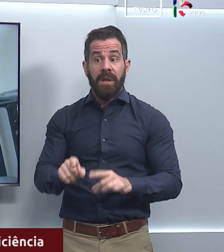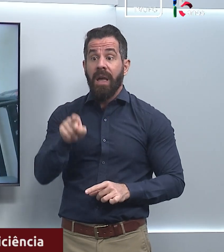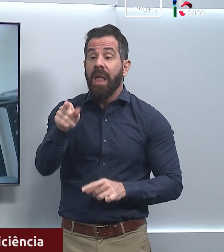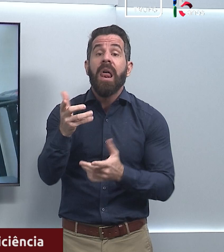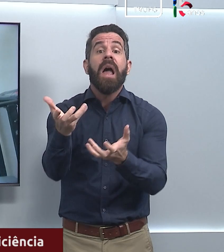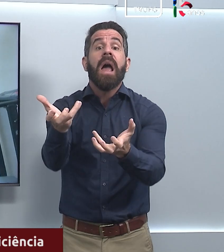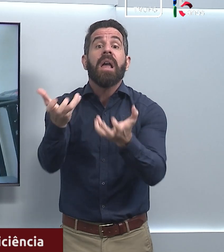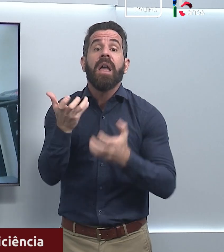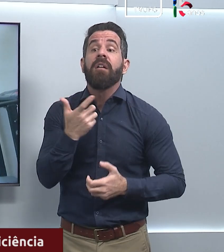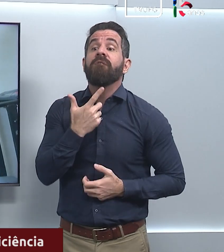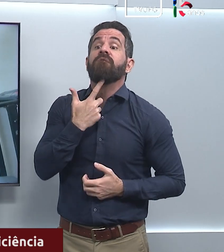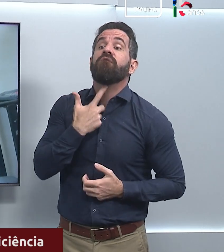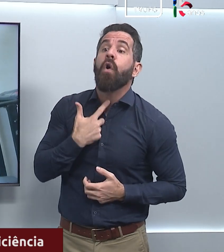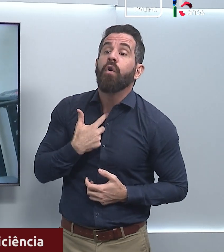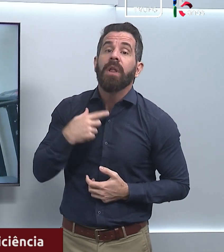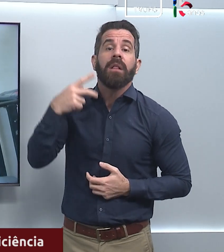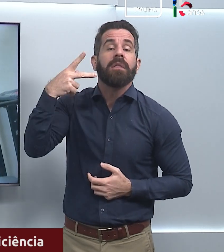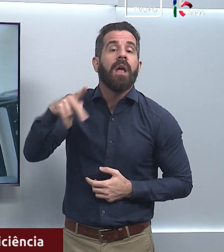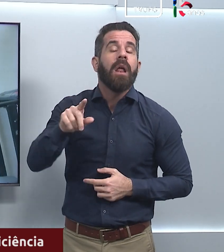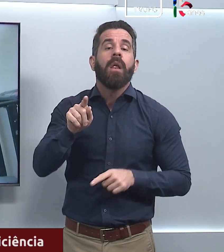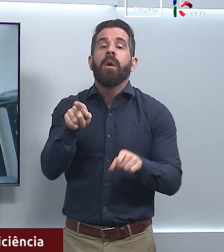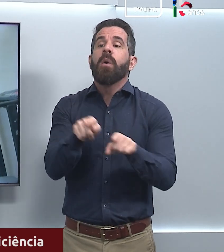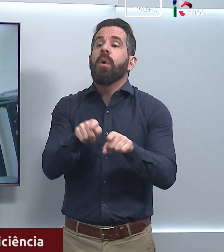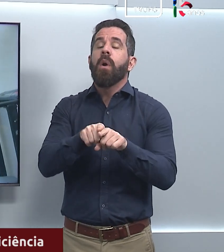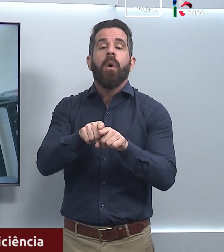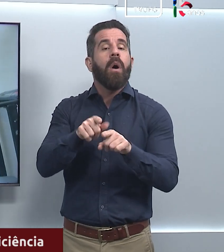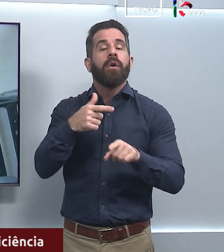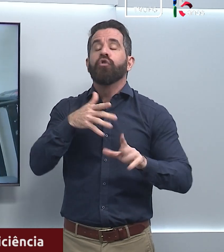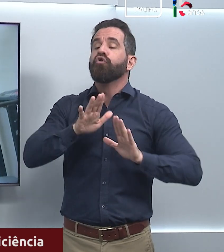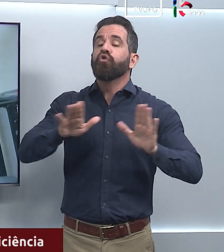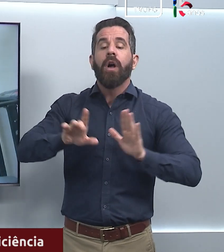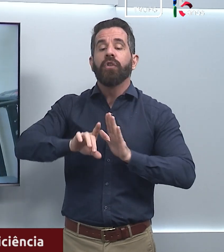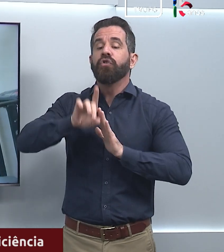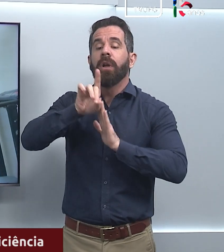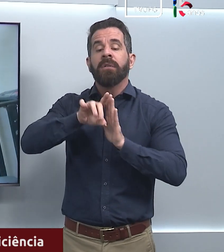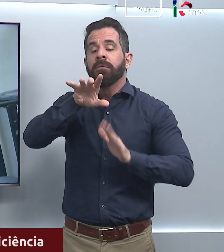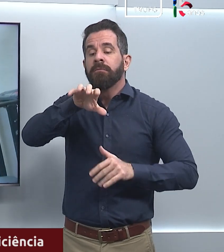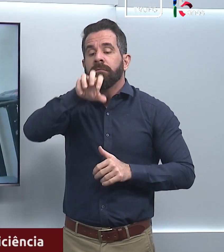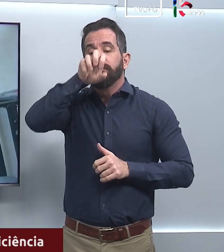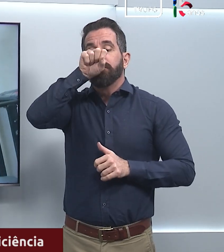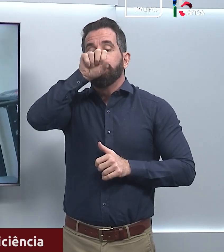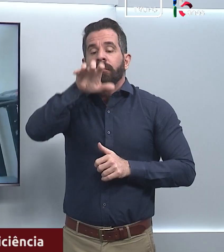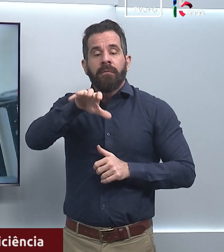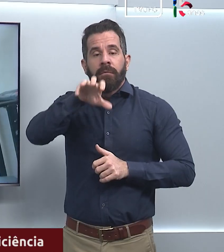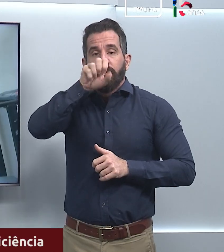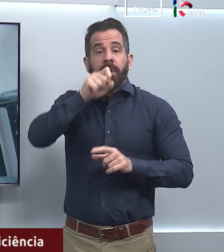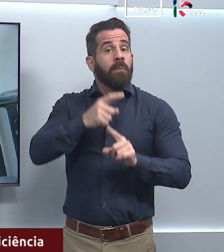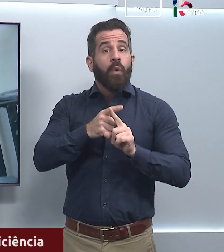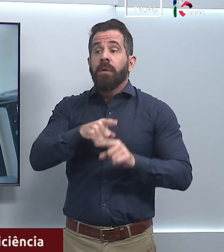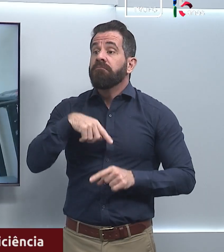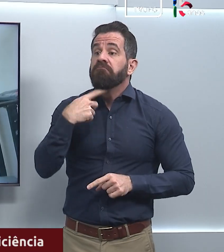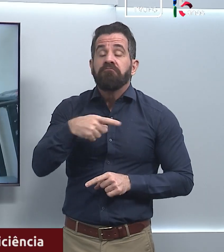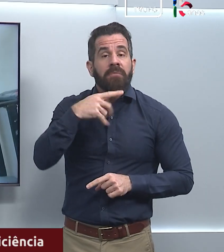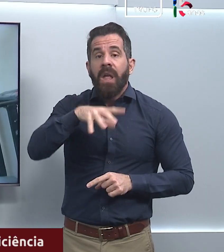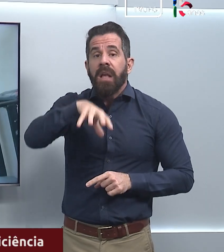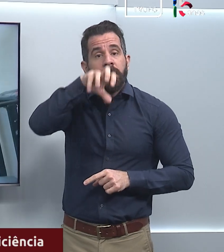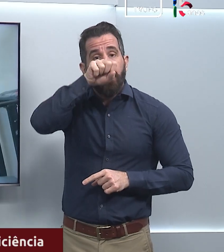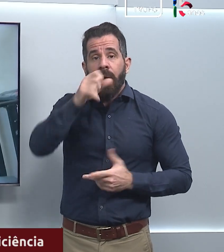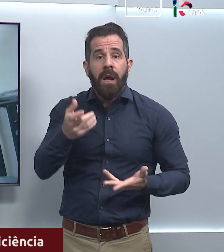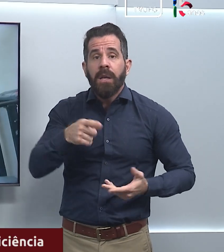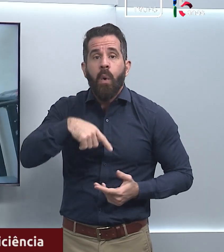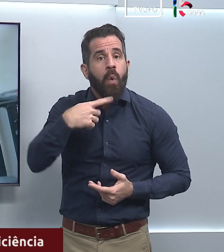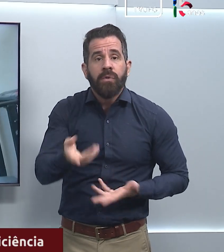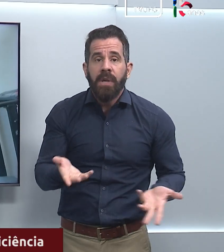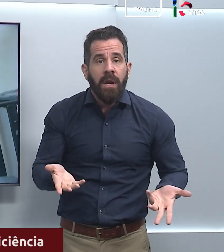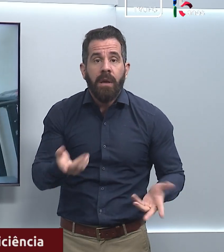à respiração. É grave e simples assim, porque nós não conseguimos respirar, porque a sociedade